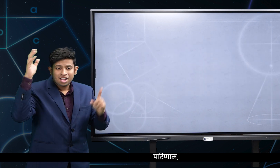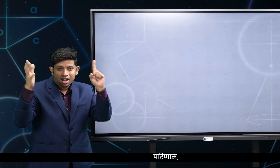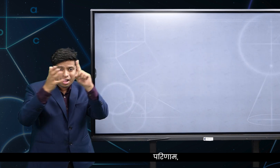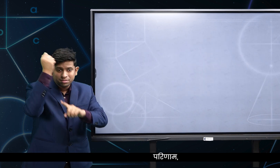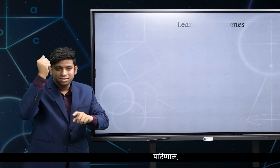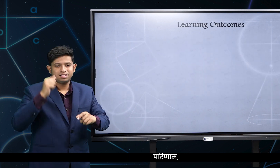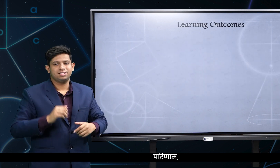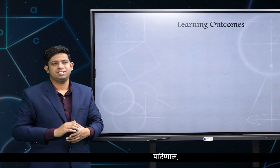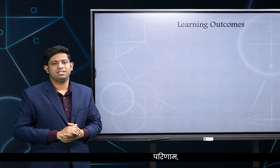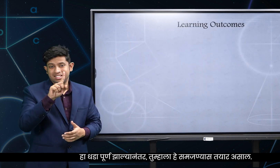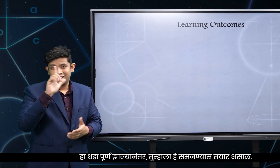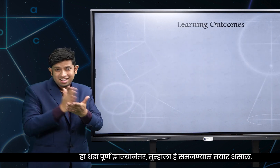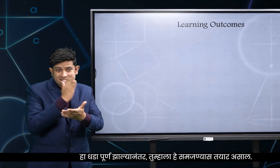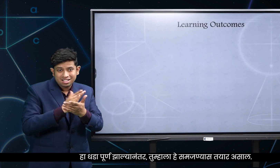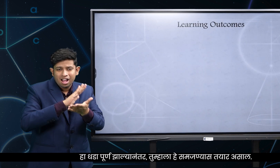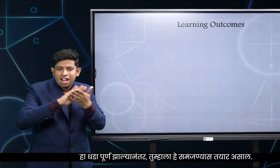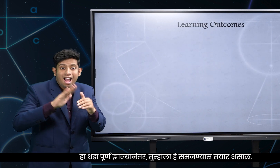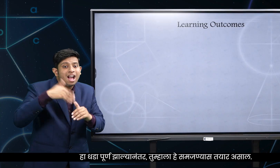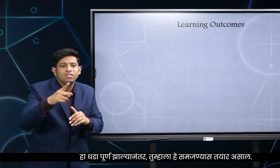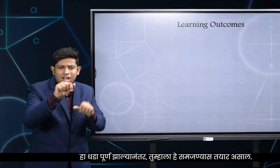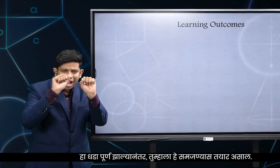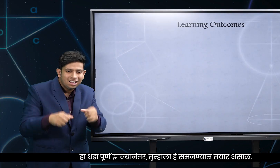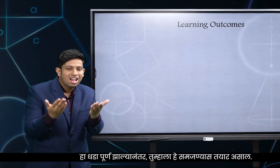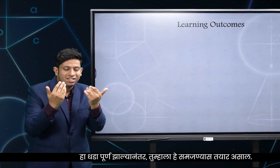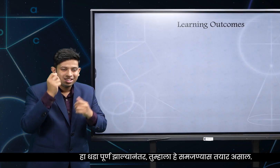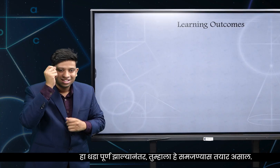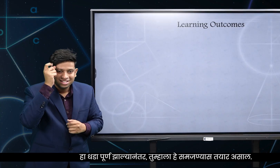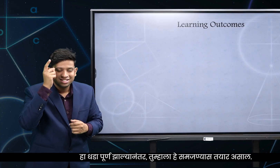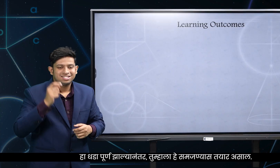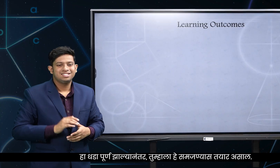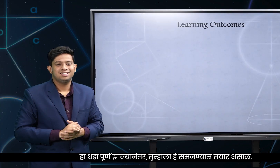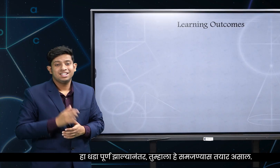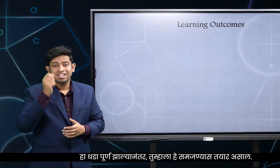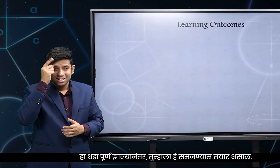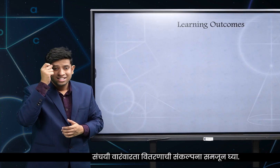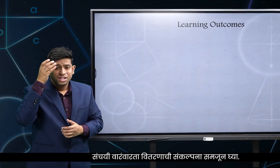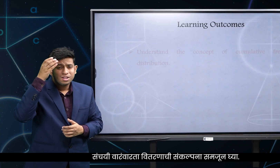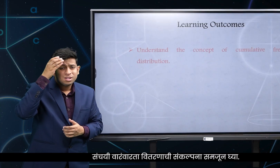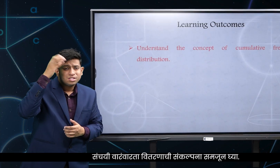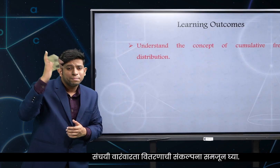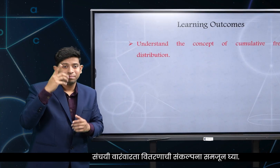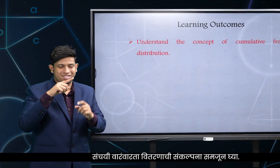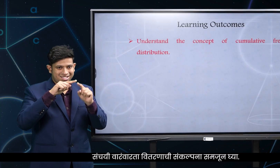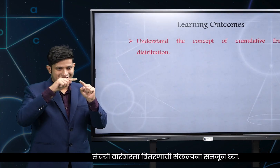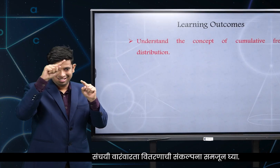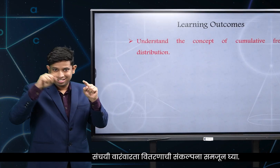परिणाम. हा धडा पूर्ण झाल्यानंतर तुम्हाला हे समजण्यास तयार असाल. संचय वारंवारता वितरणाची